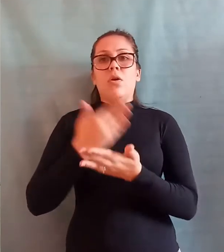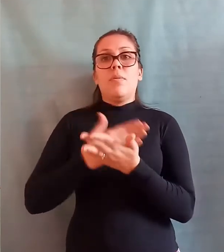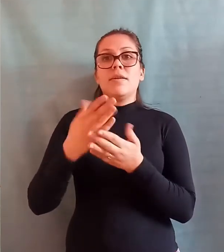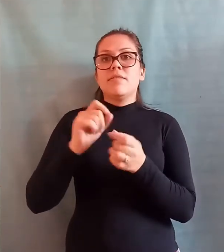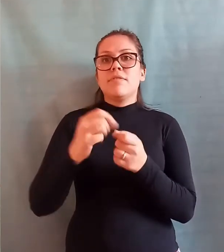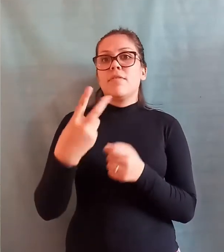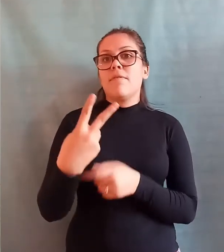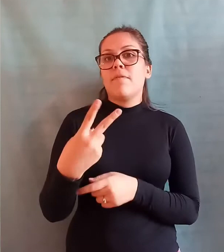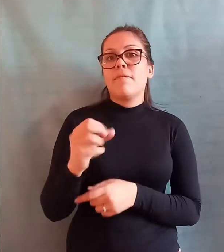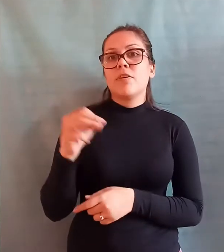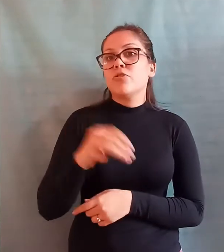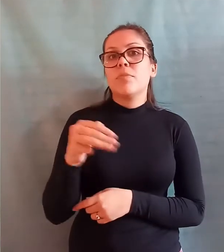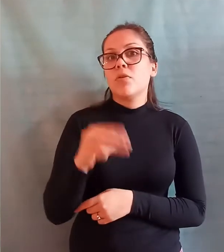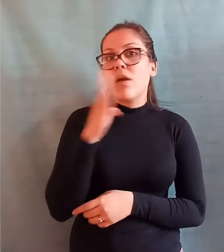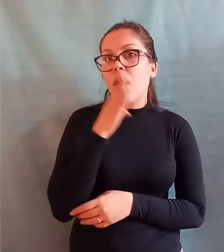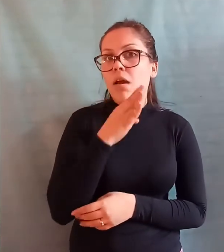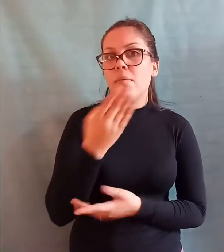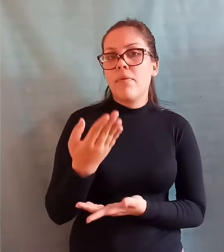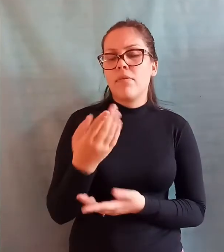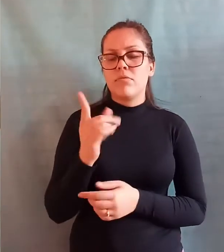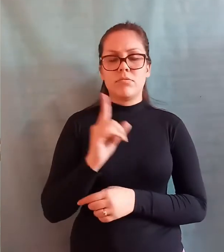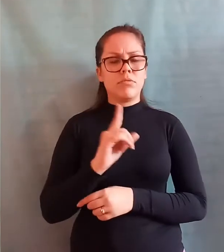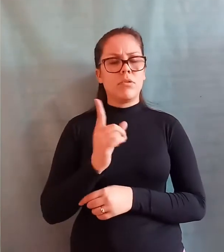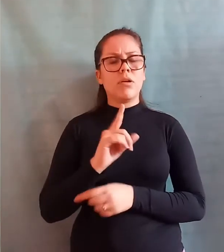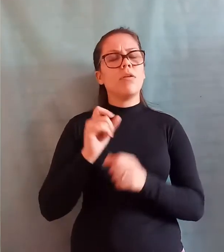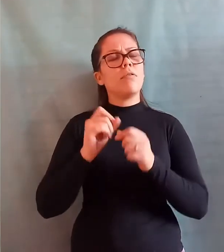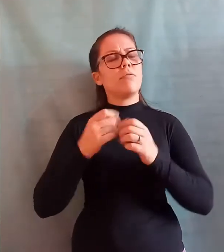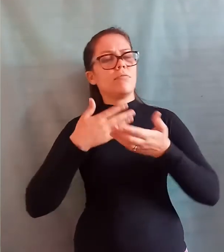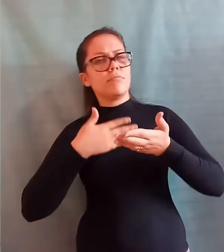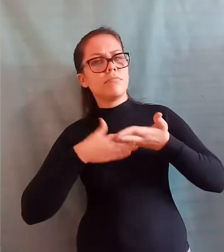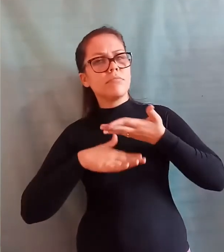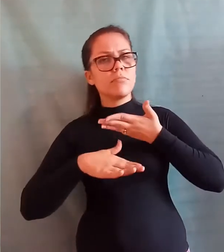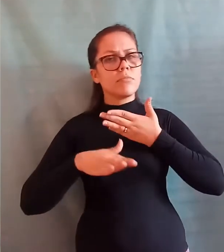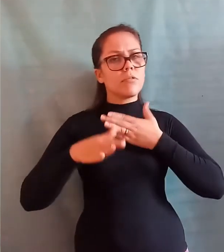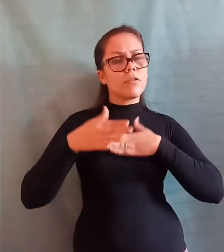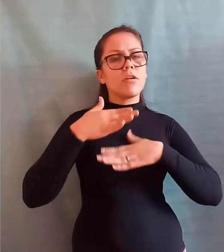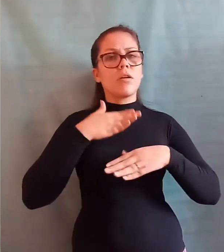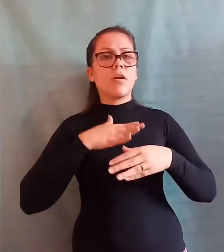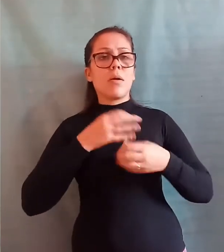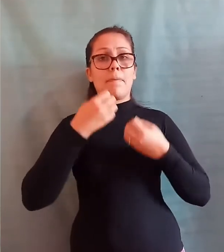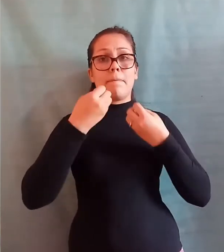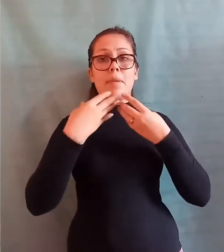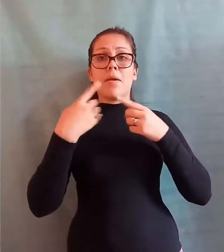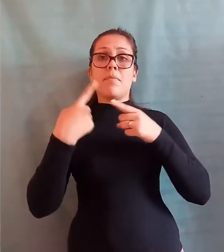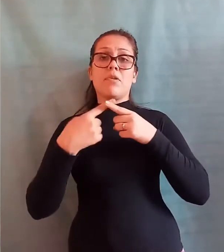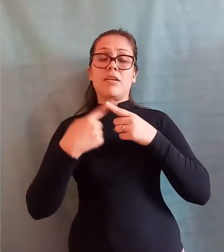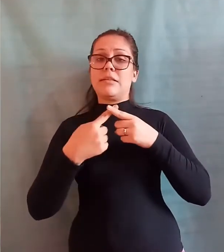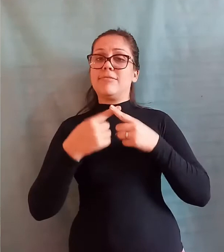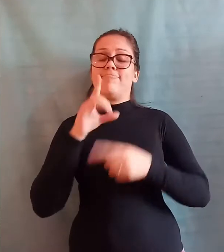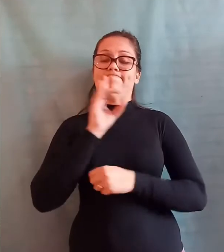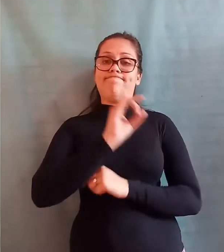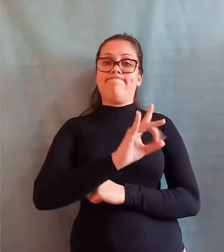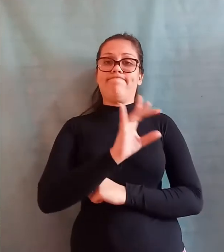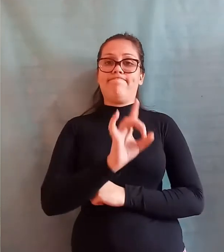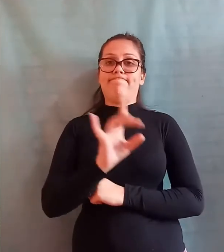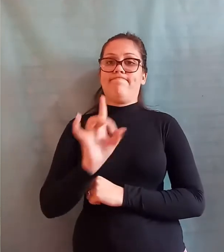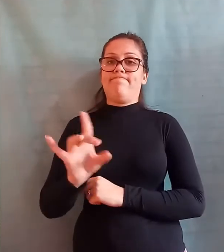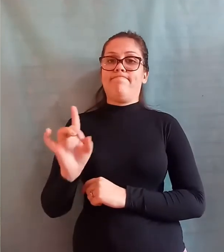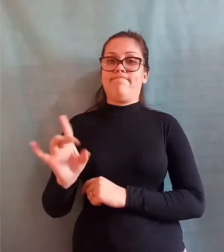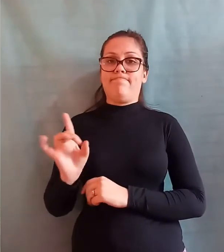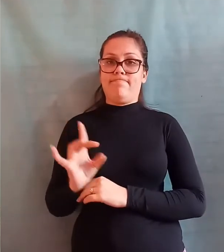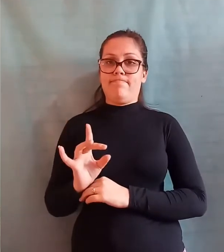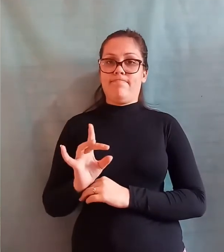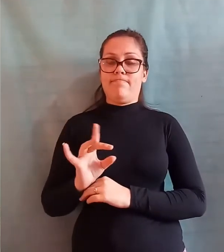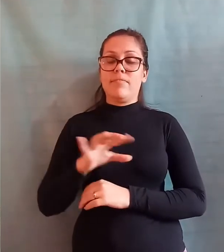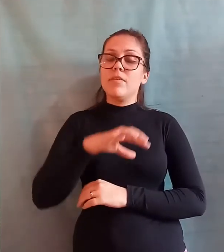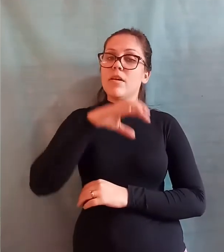comecem fazendo 20 minutos de respiração, né? Façam um minuto e meio, porque isso vai depender muito